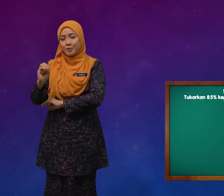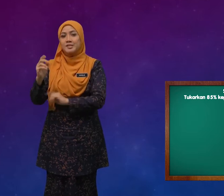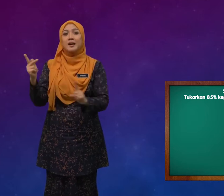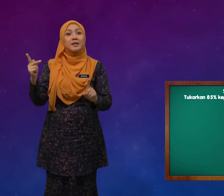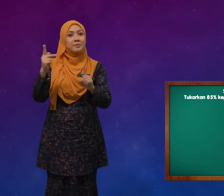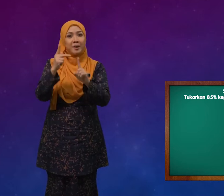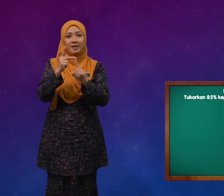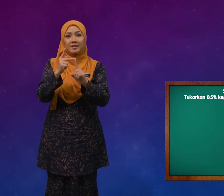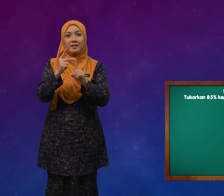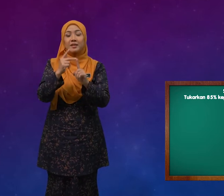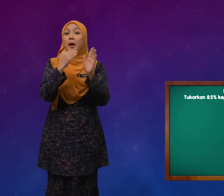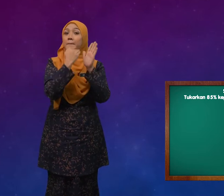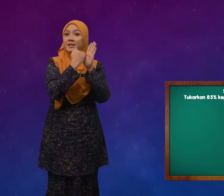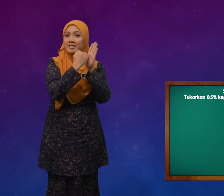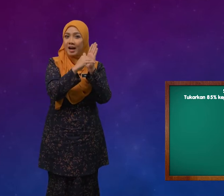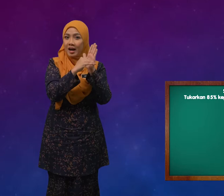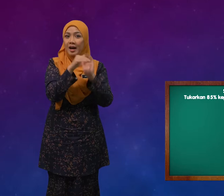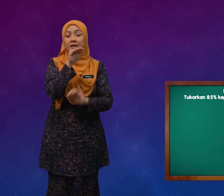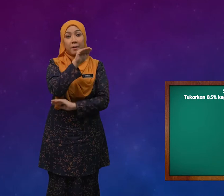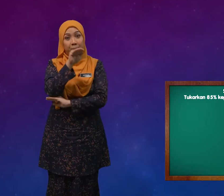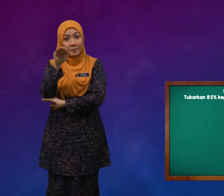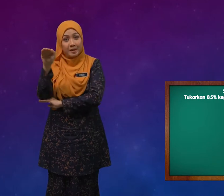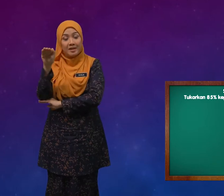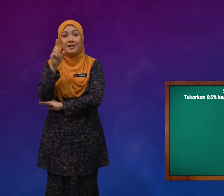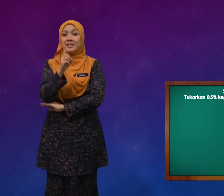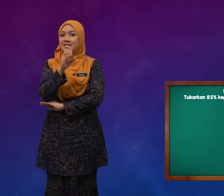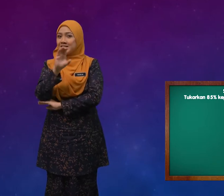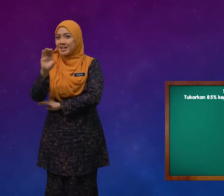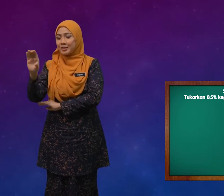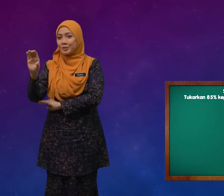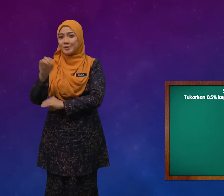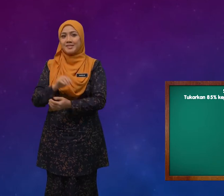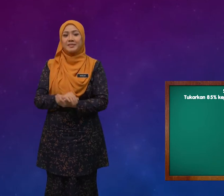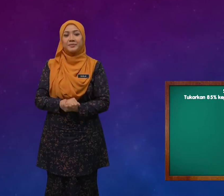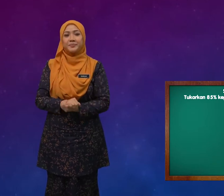85% kepada pecahan per 100.